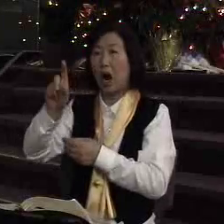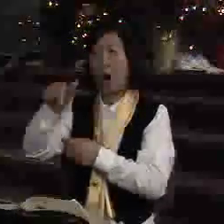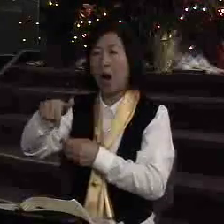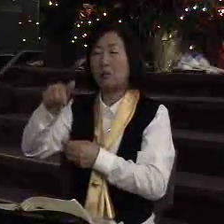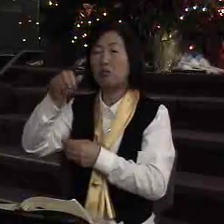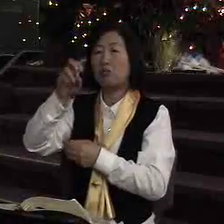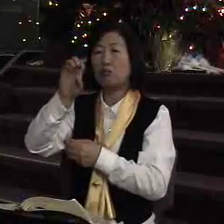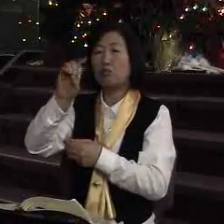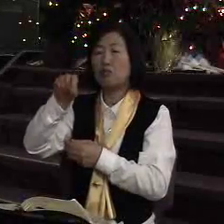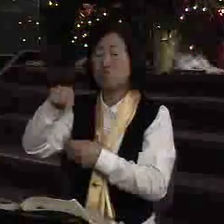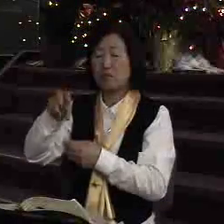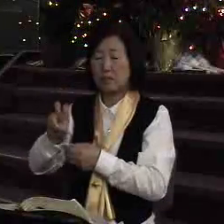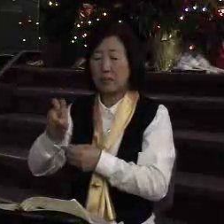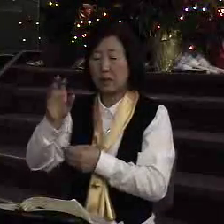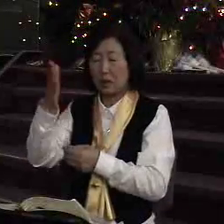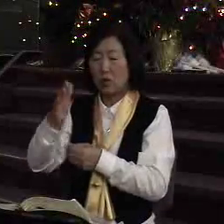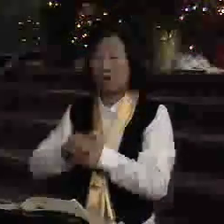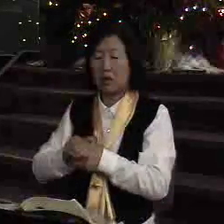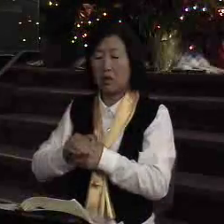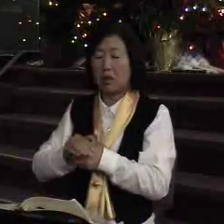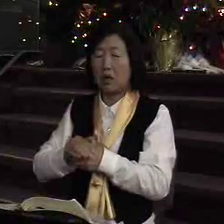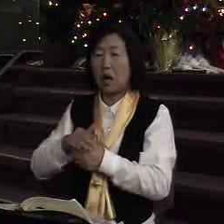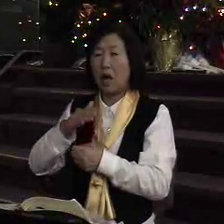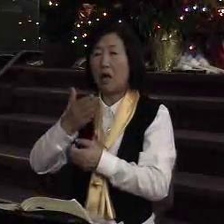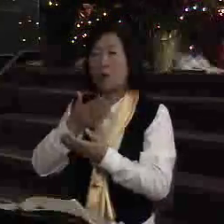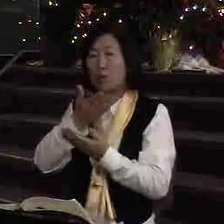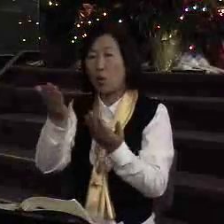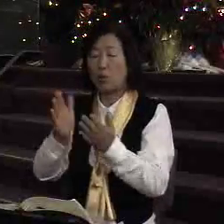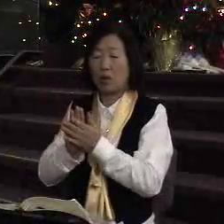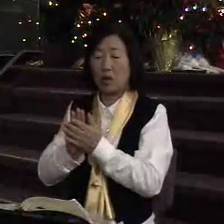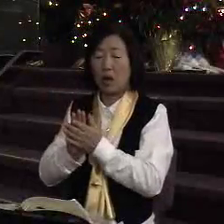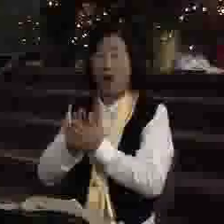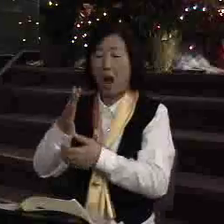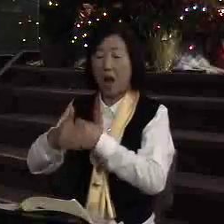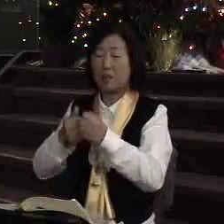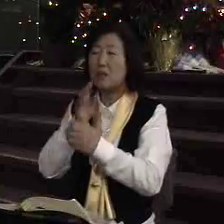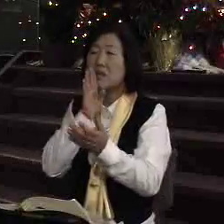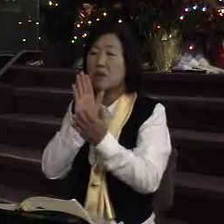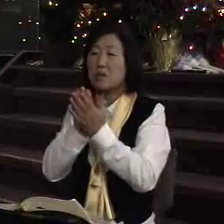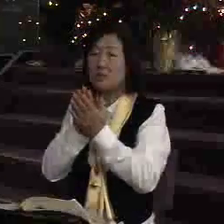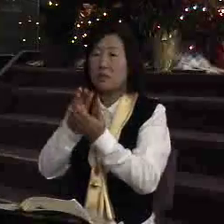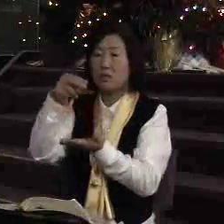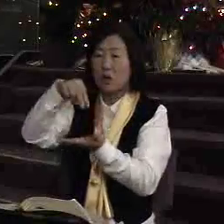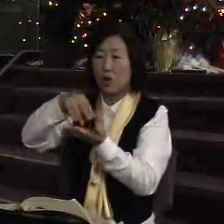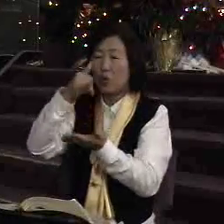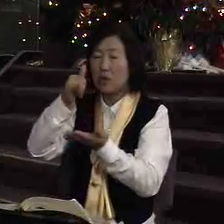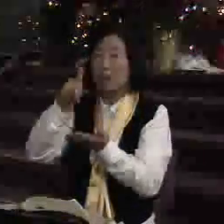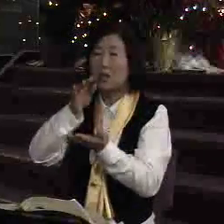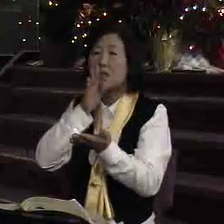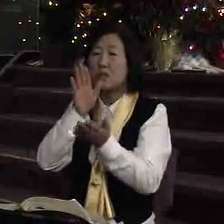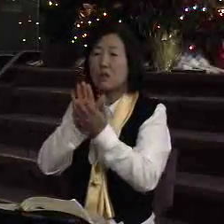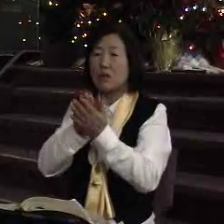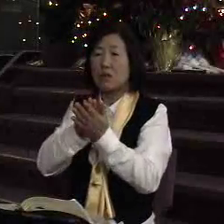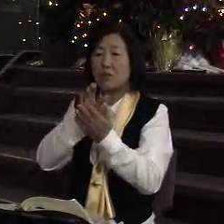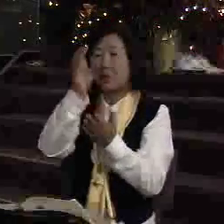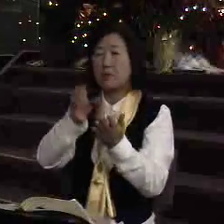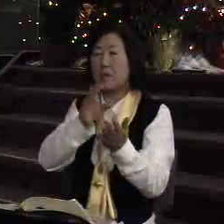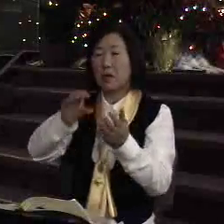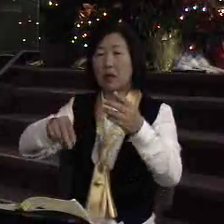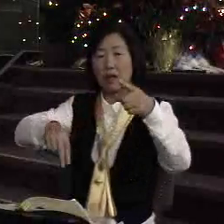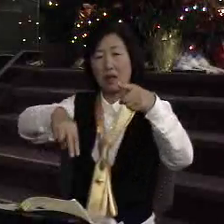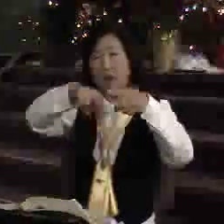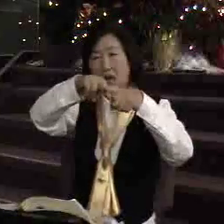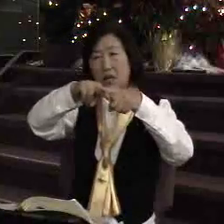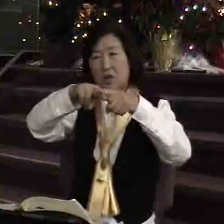여러분과 나를 하나님께서 친히 세우시기 위해 거기 친히 달려 죽으신 십자가입니다. 나